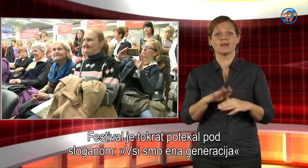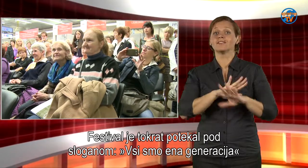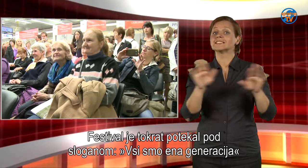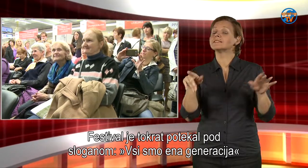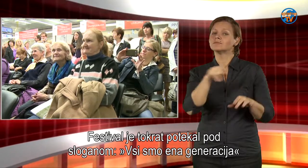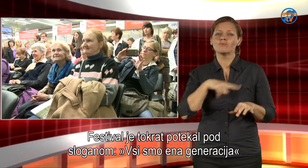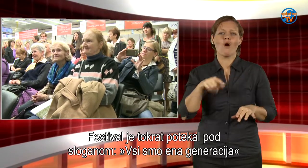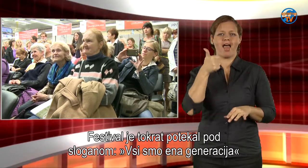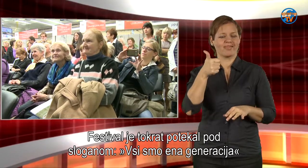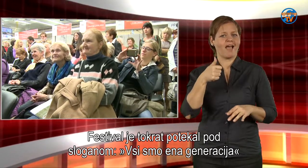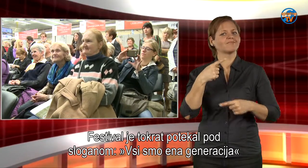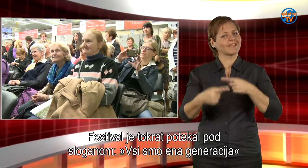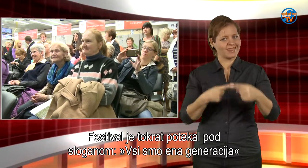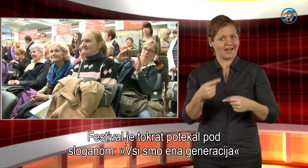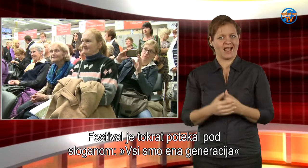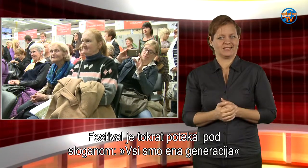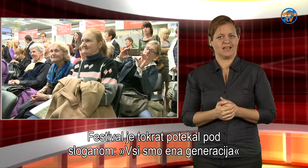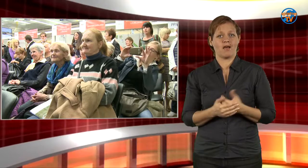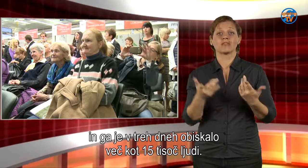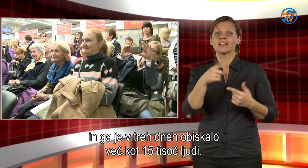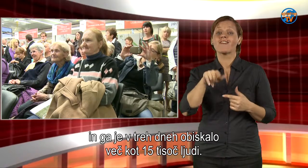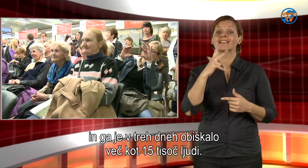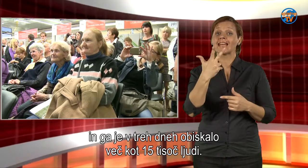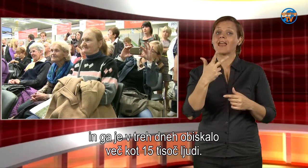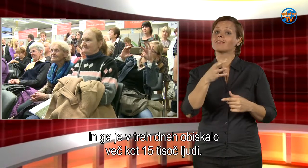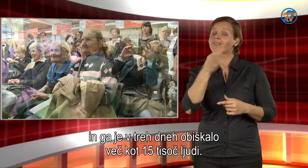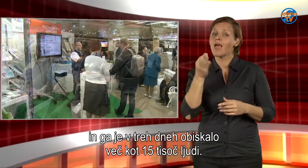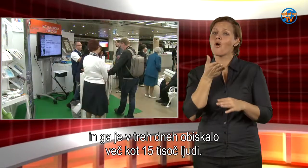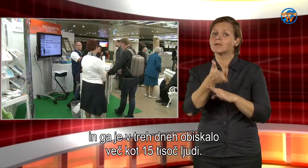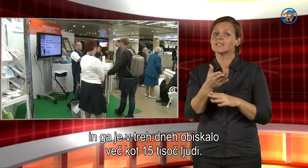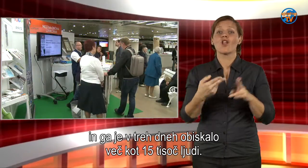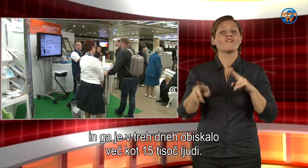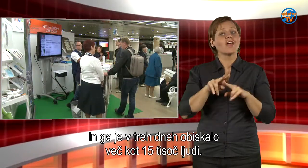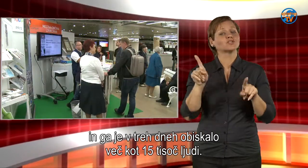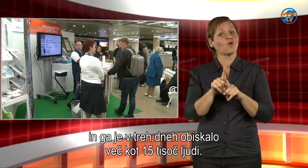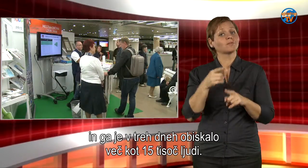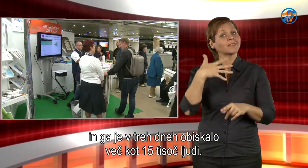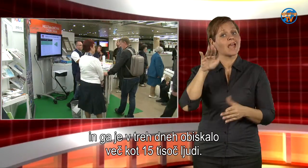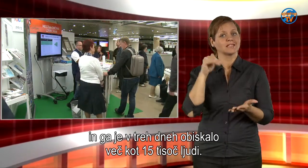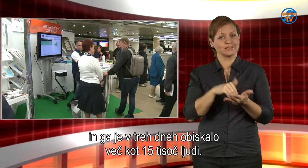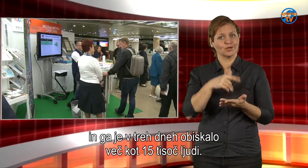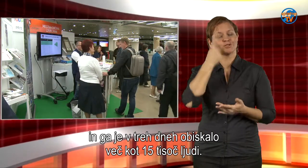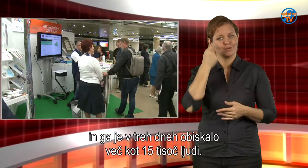Vsi smo ena generacija in ga je v 3 dneh obiskalo več kot 15.000 ljudi.